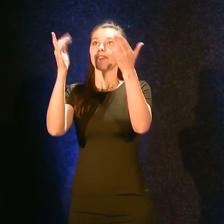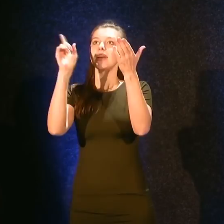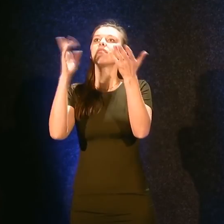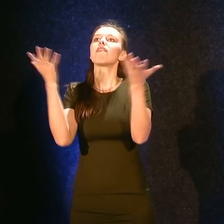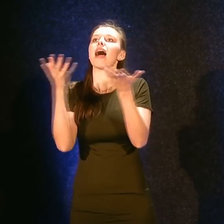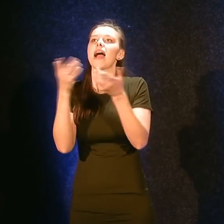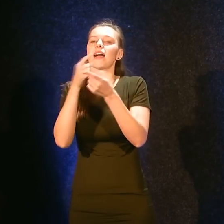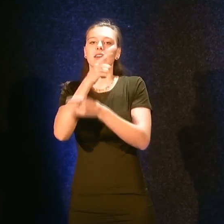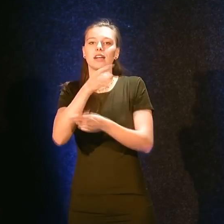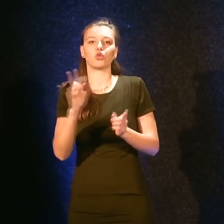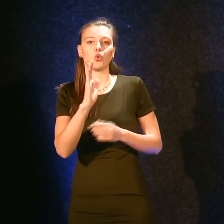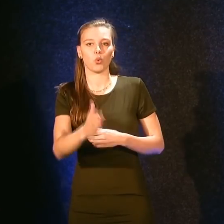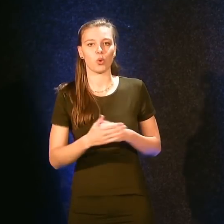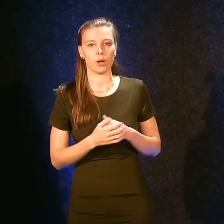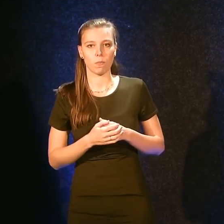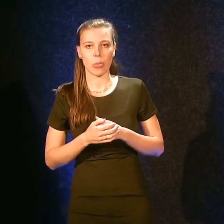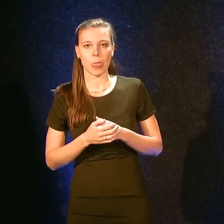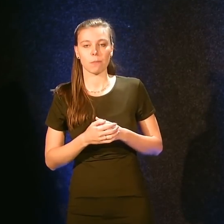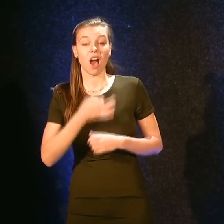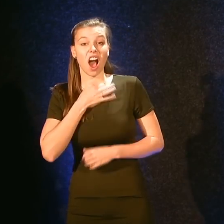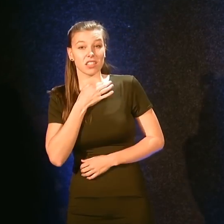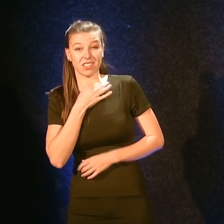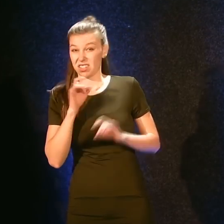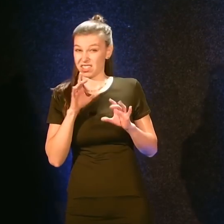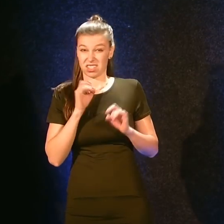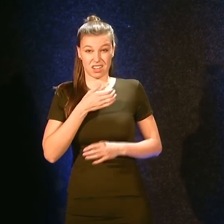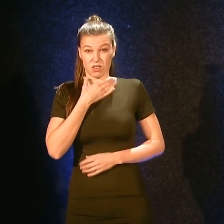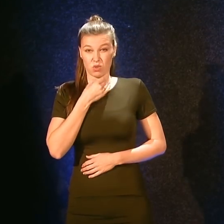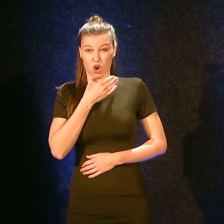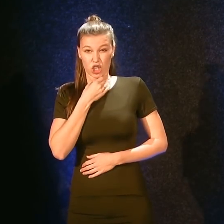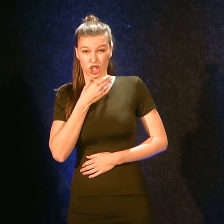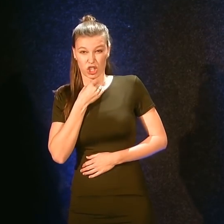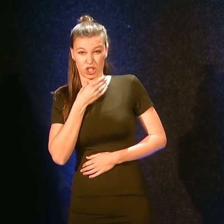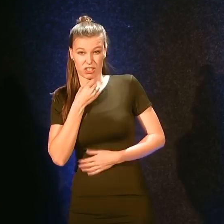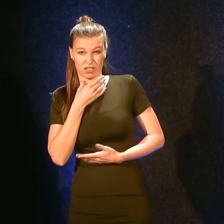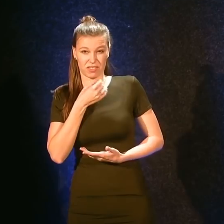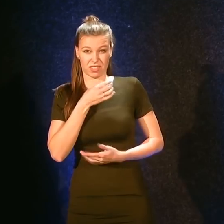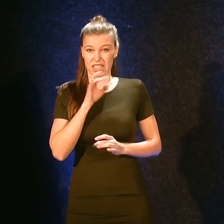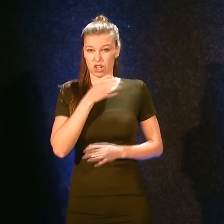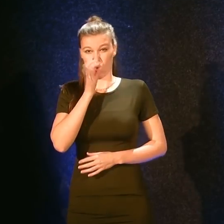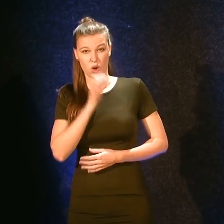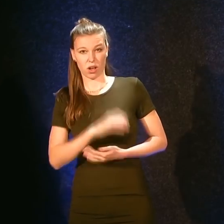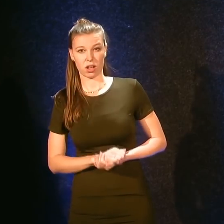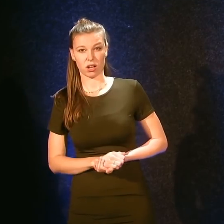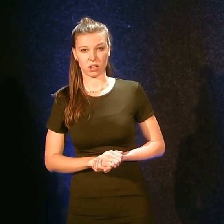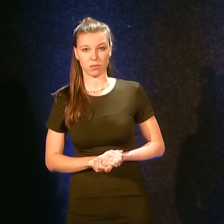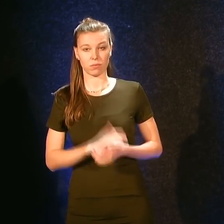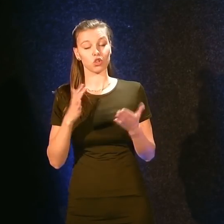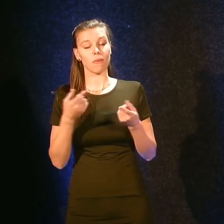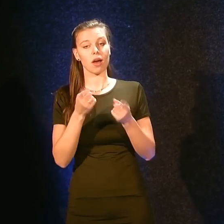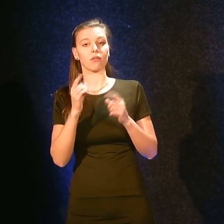angst. Nauwelijks gedronken. Er zijn ook mensen die herkennen zich in de